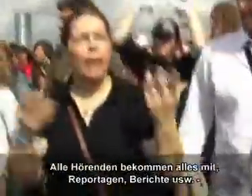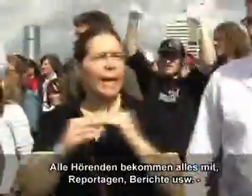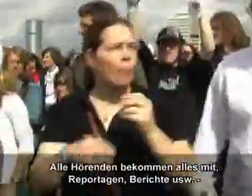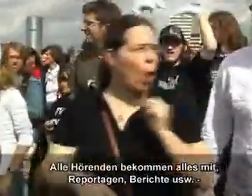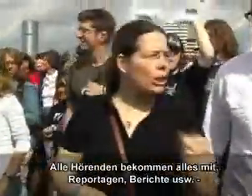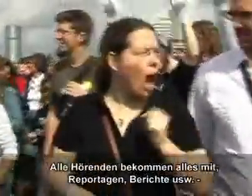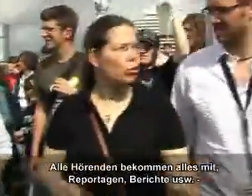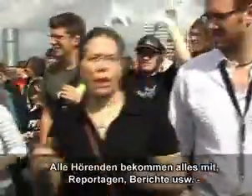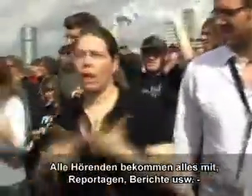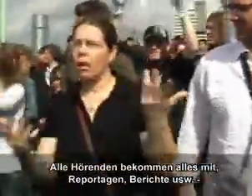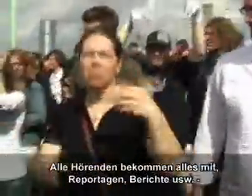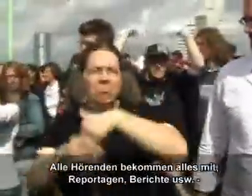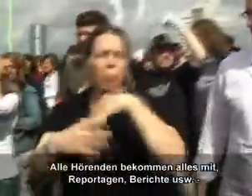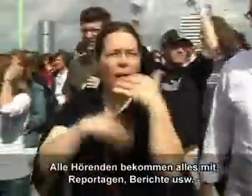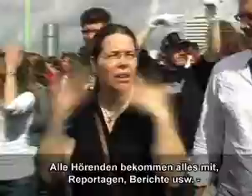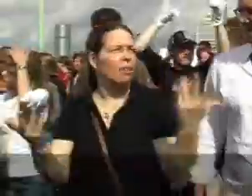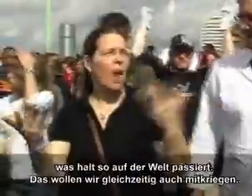Bilder alle nachbearbeiten. Und laut und raus.